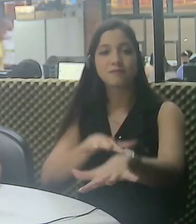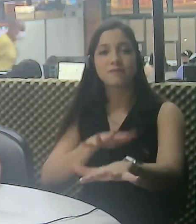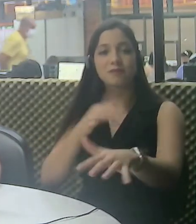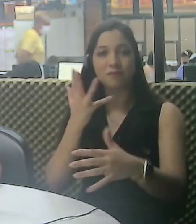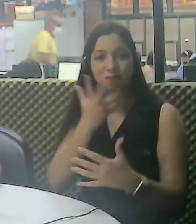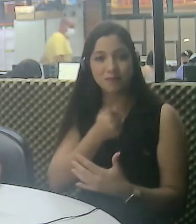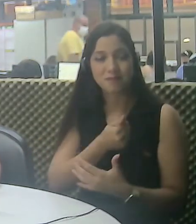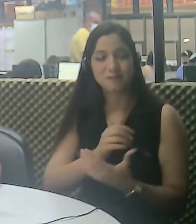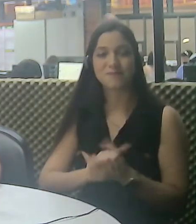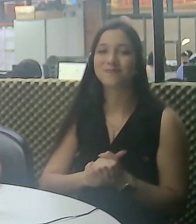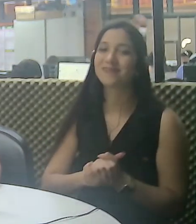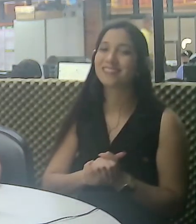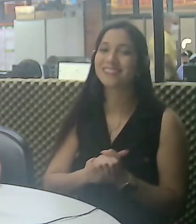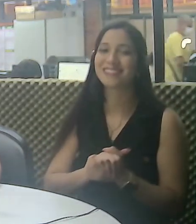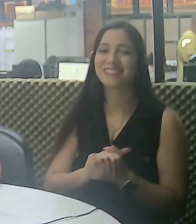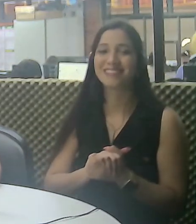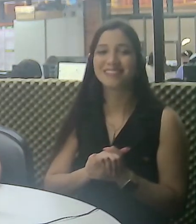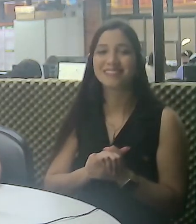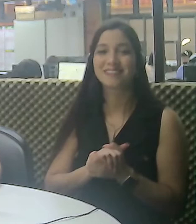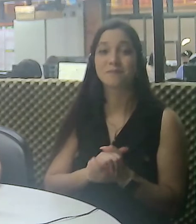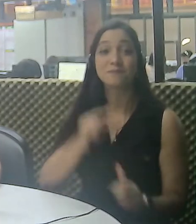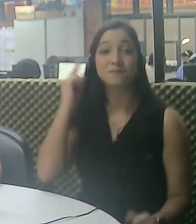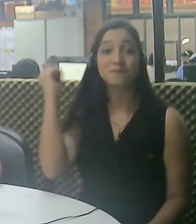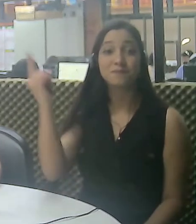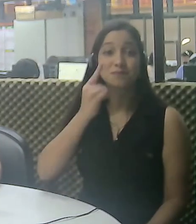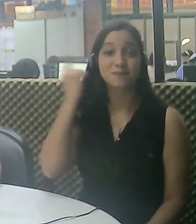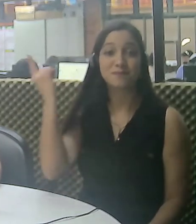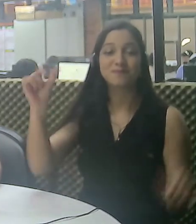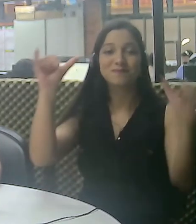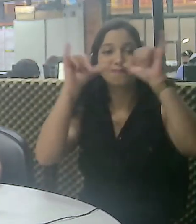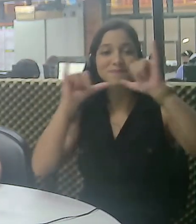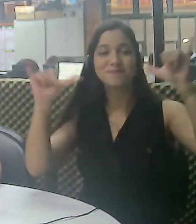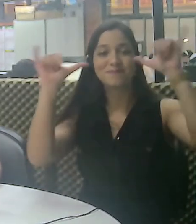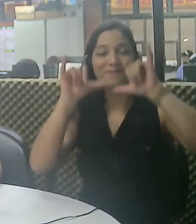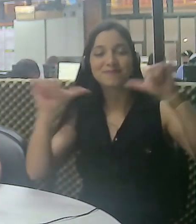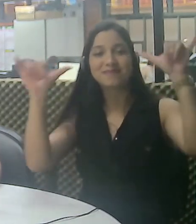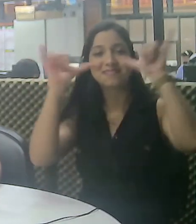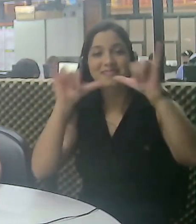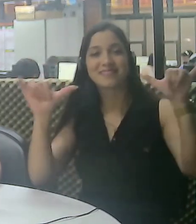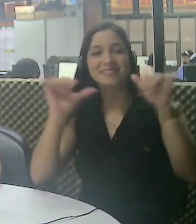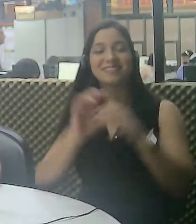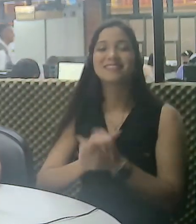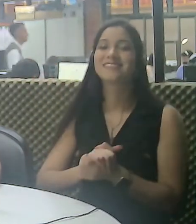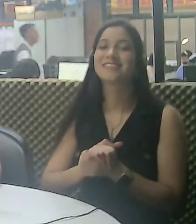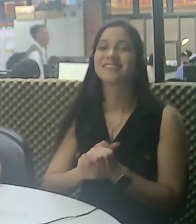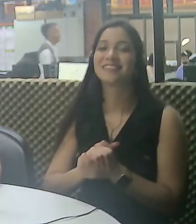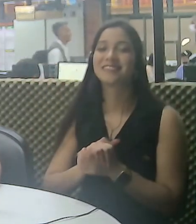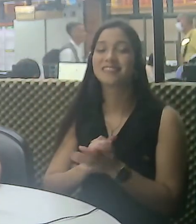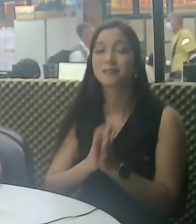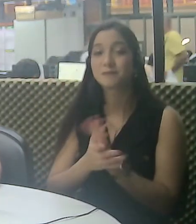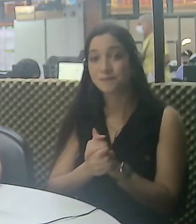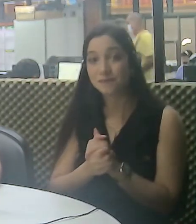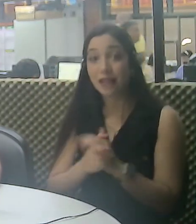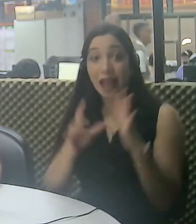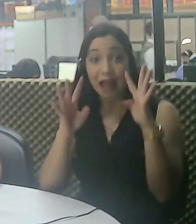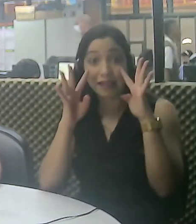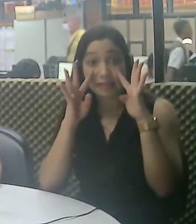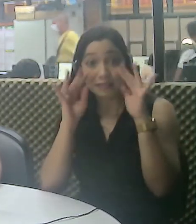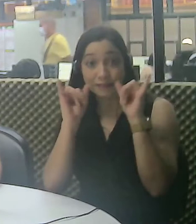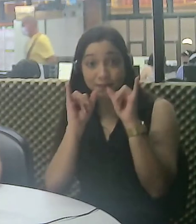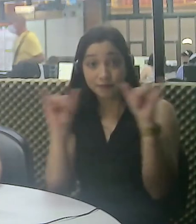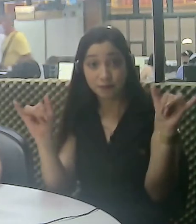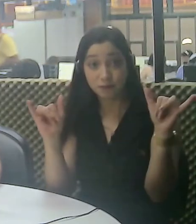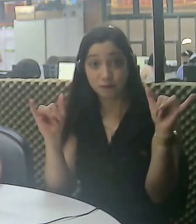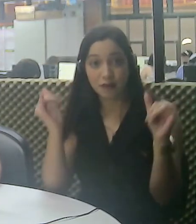muito bonito. Giro de notícias. atenção aos